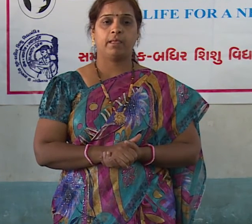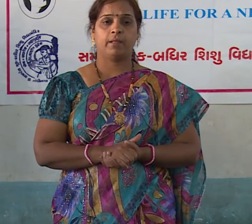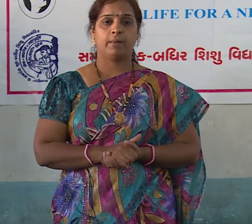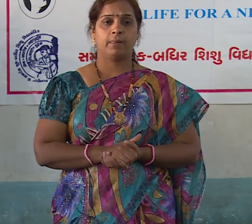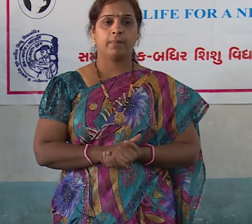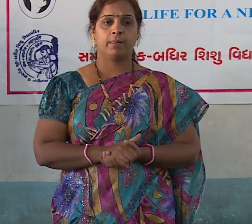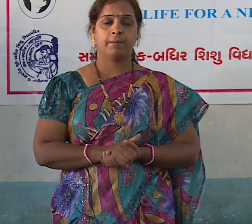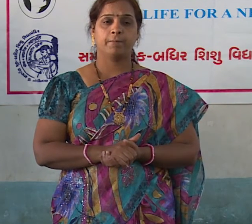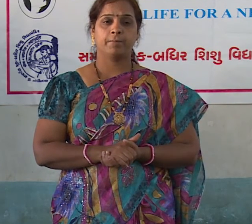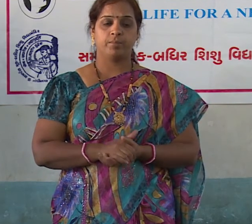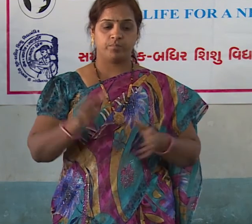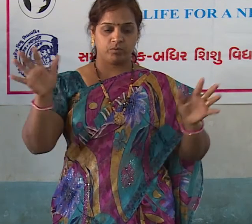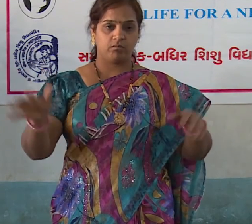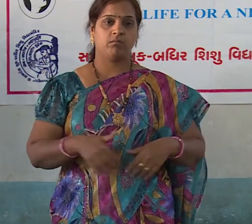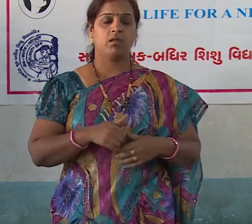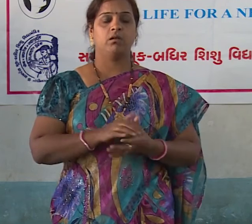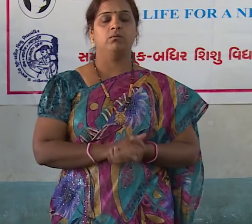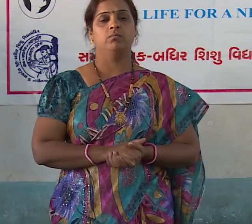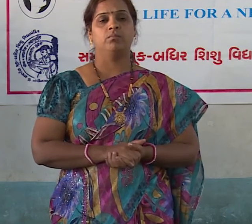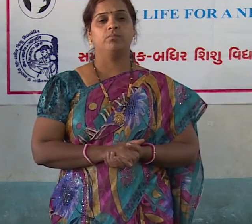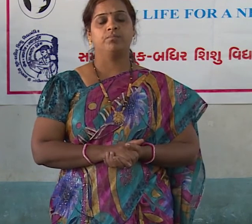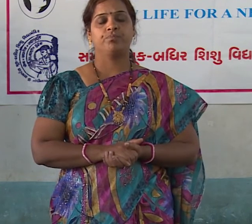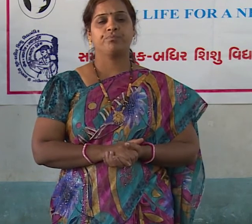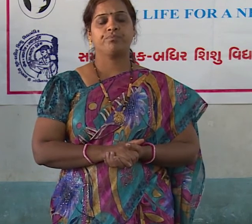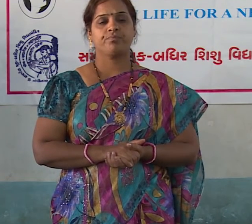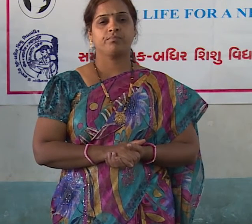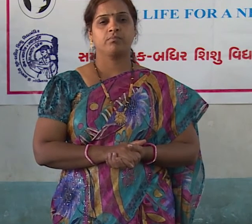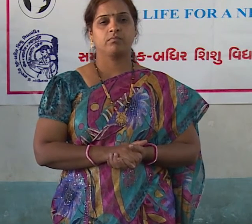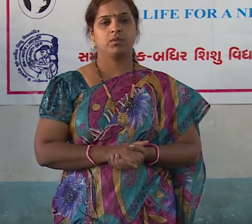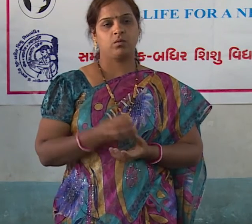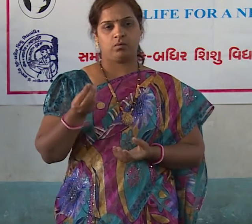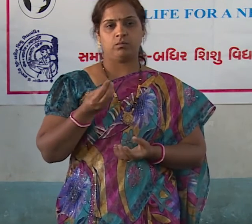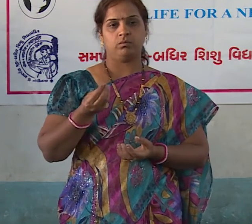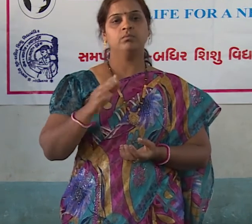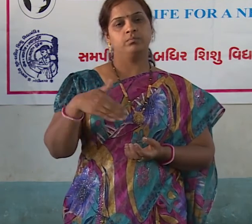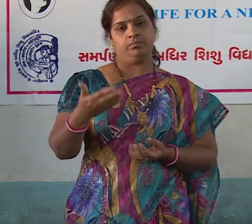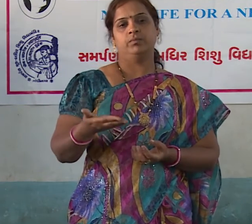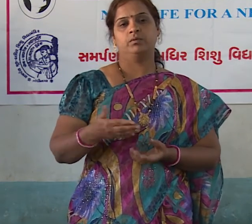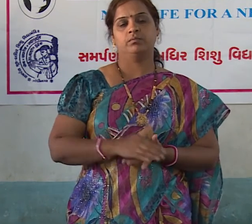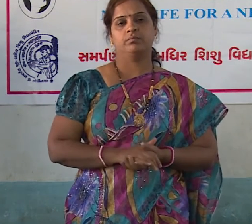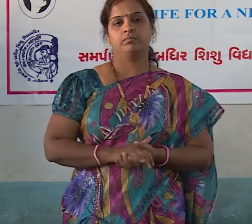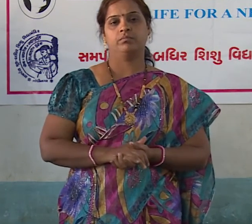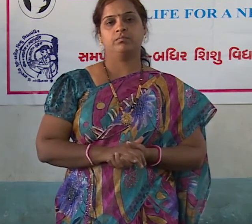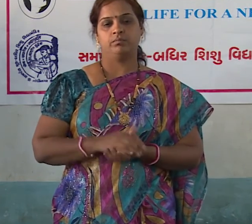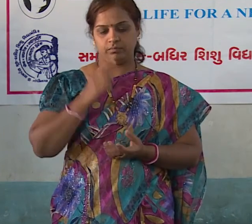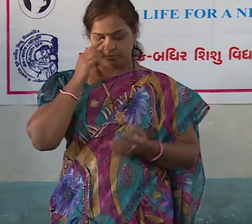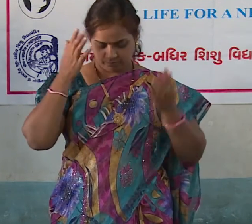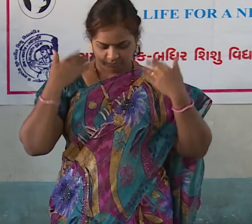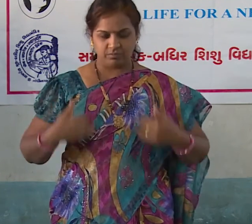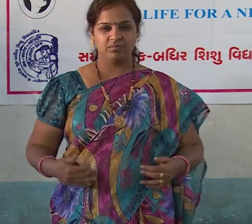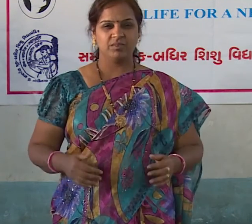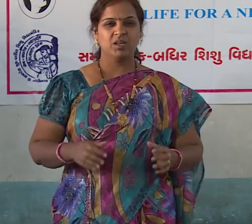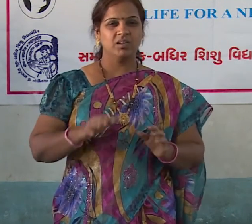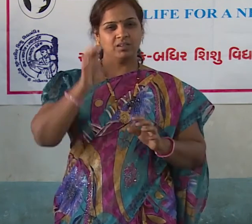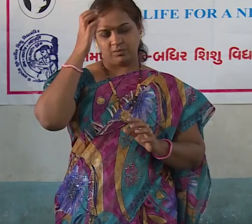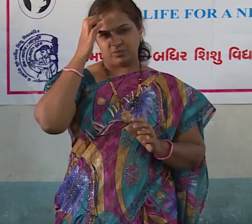तो बच्चे को निकाल के ले आए। एक और थोड़ी देर के बाद ही वो जो बच्चे का मॉडल बनाया हुआ था,